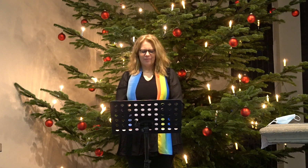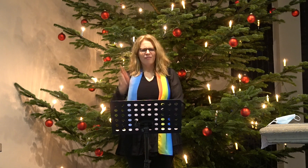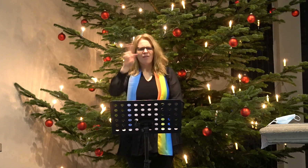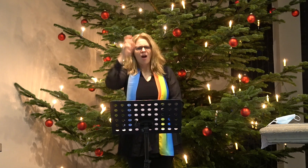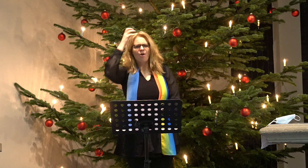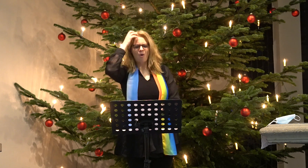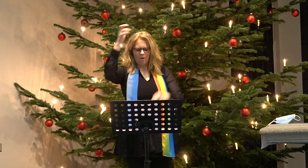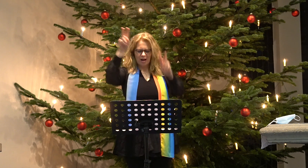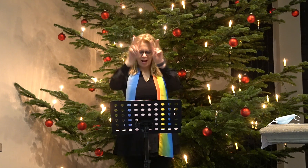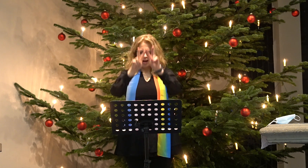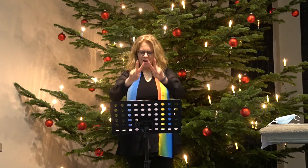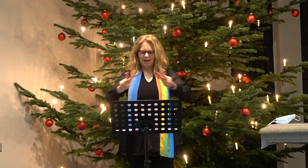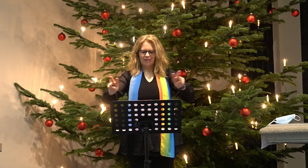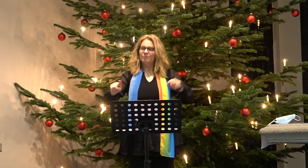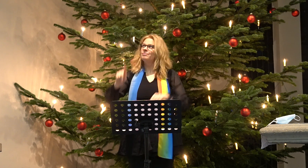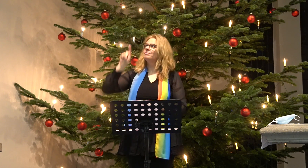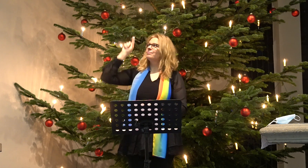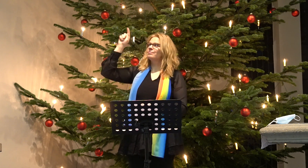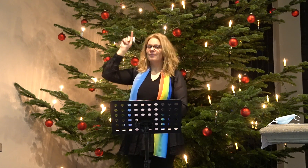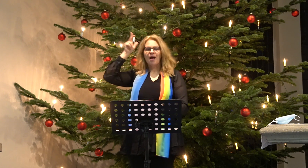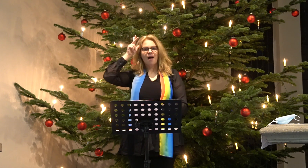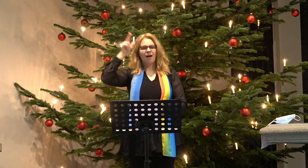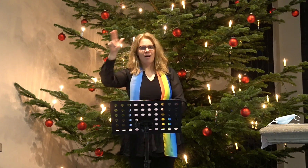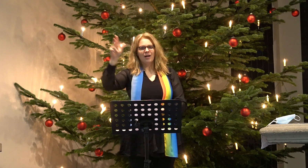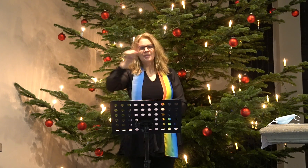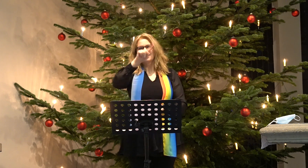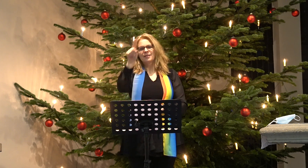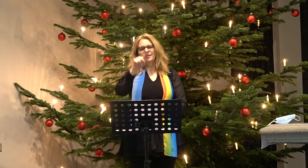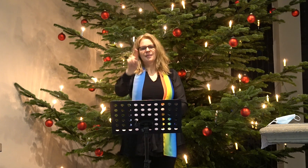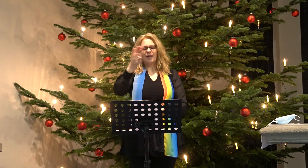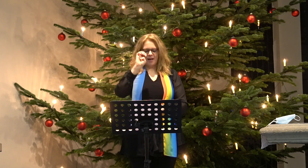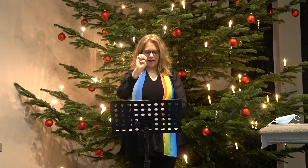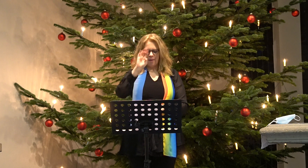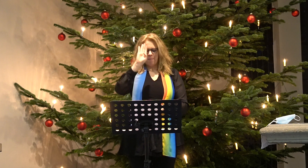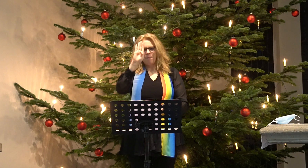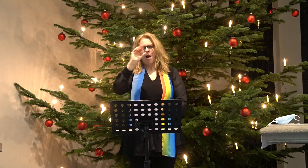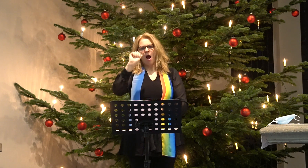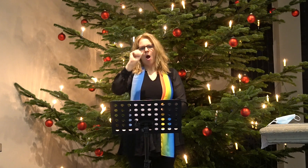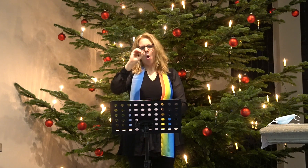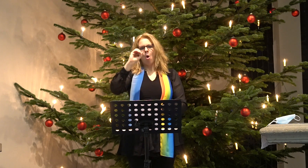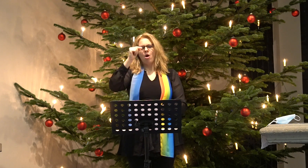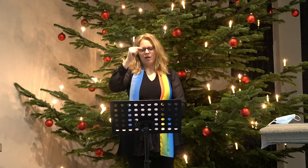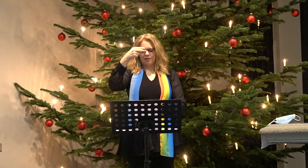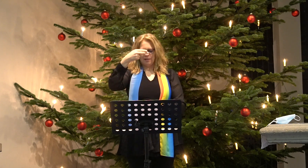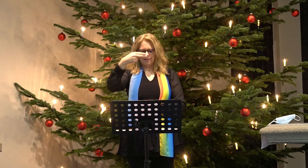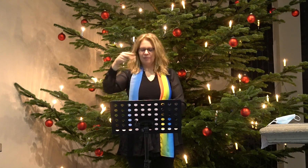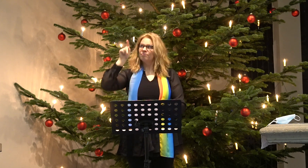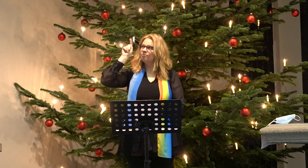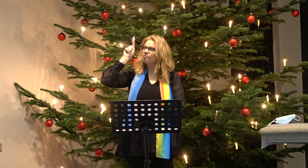Türen in der Welt hoch. Der König der Ehre, der einzieht, der Herr Zebaoth,